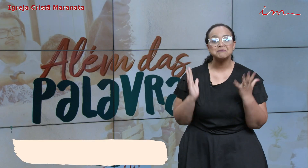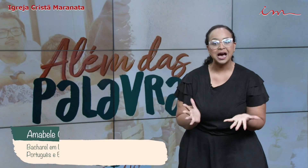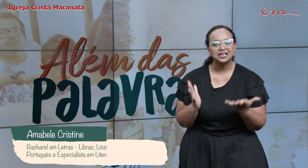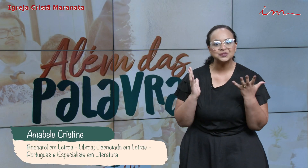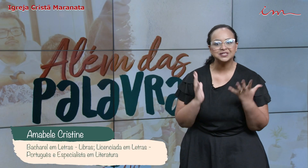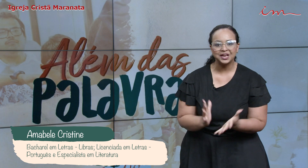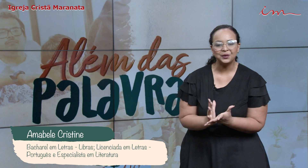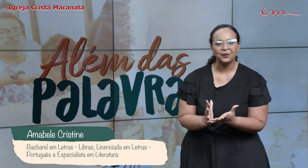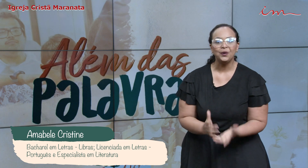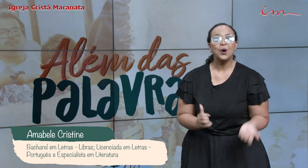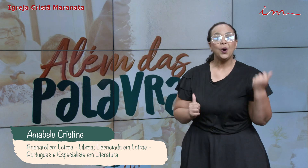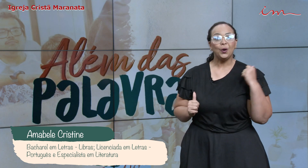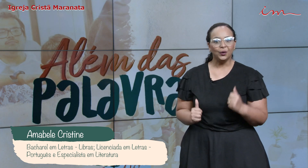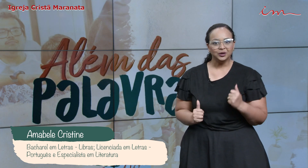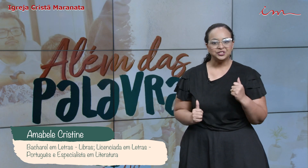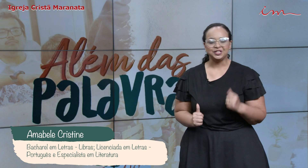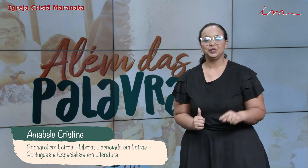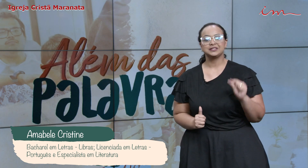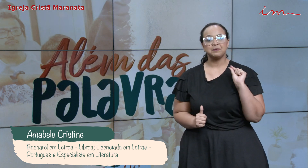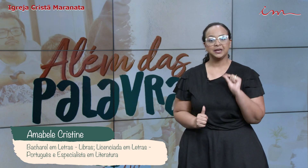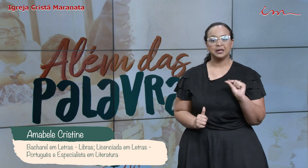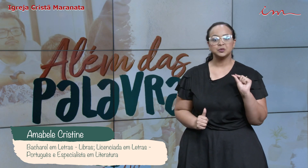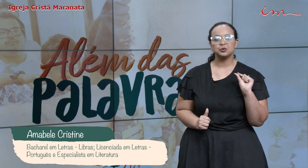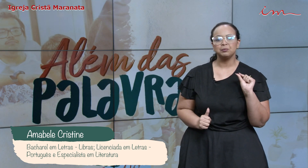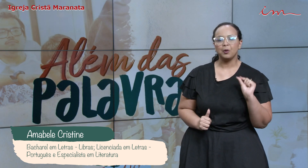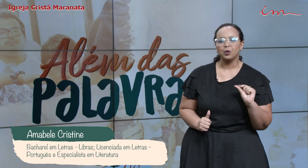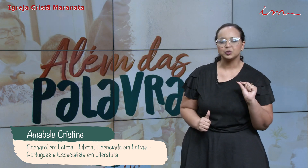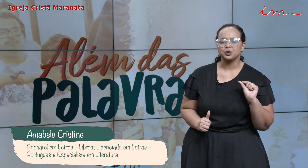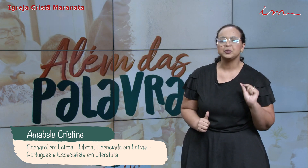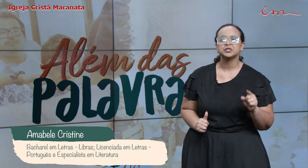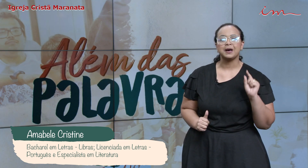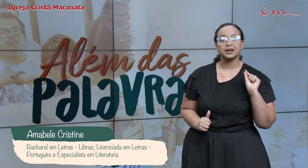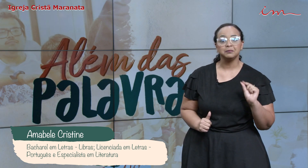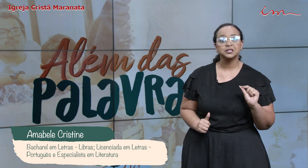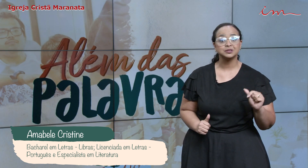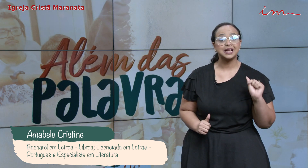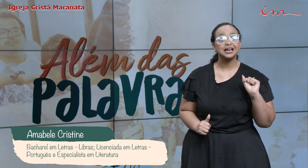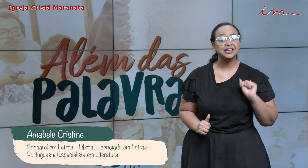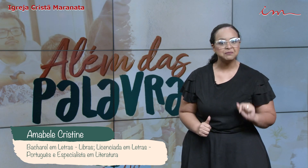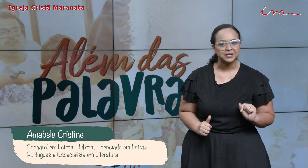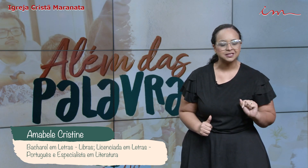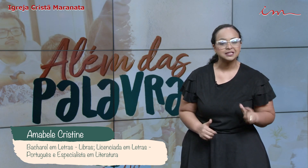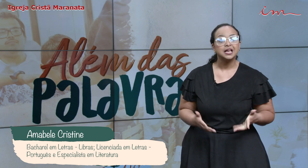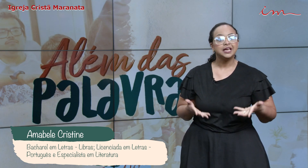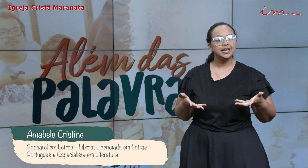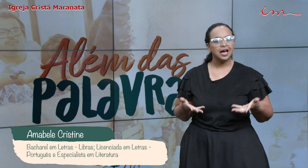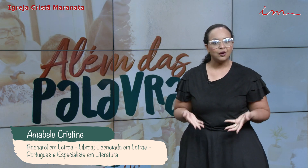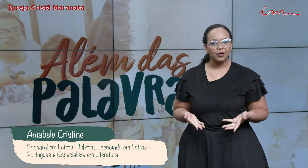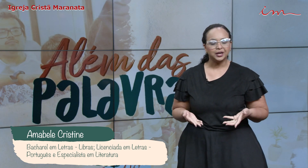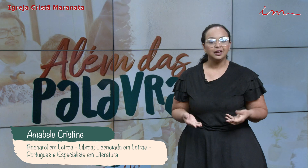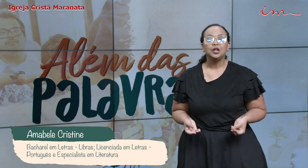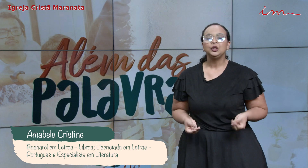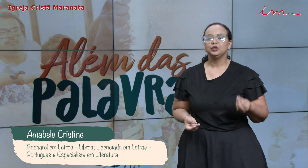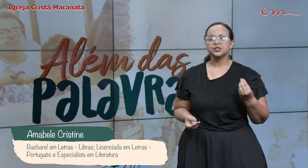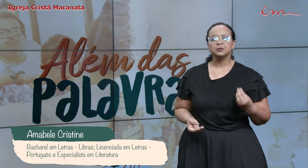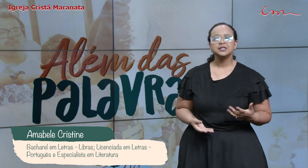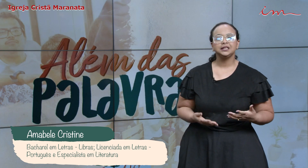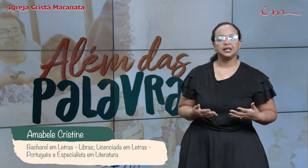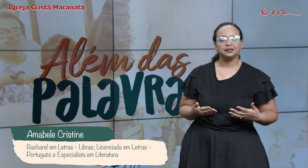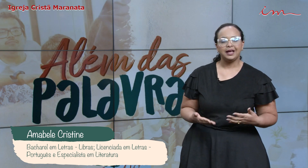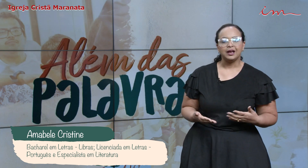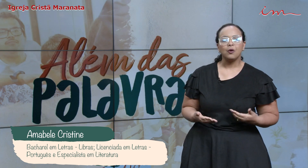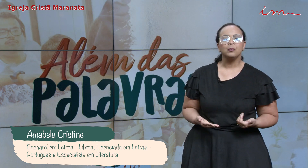Irmãos, a paz do Senhor! Hoje nós aprendemos um pouco sobre os parâmetros da Libras e agora nós